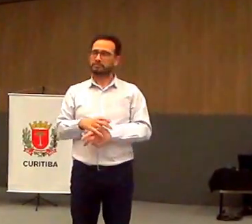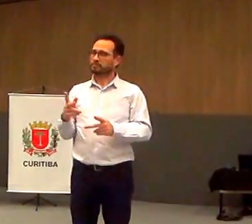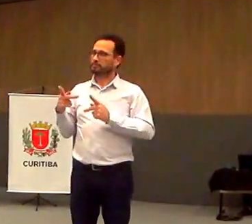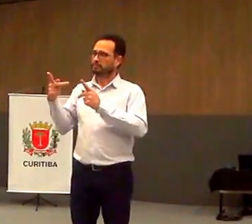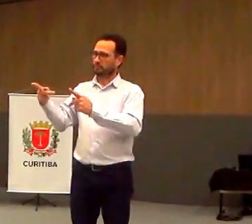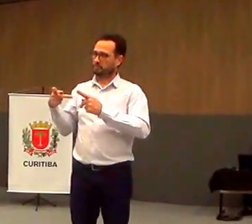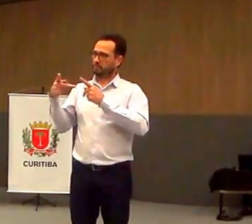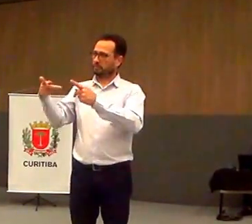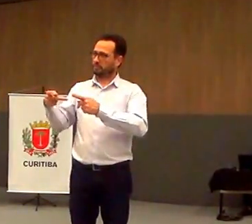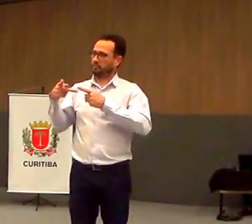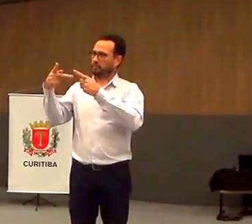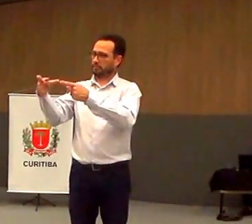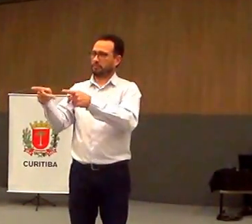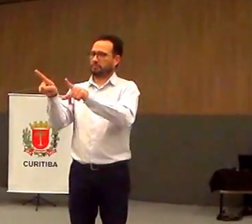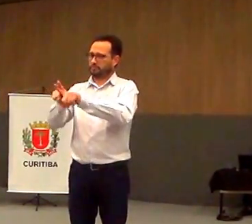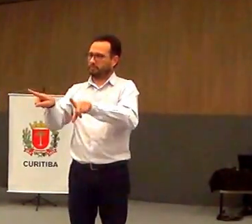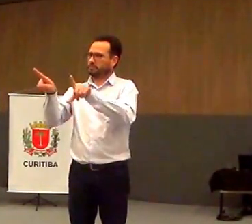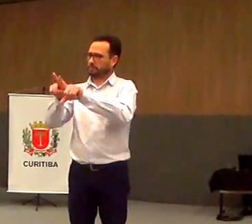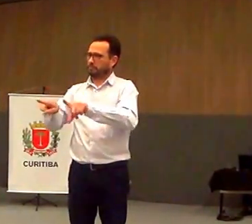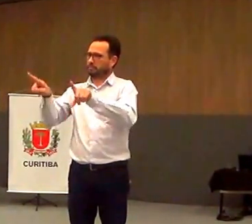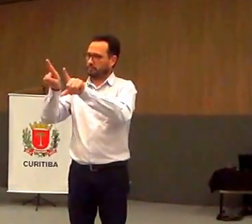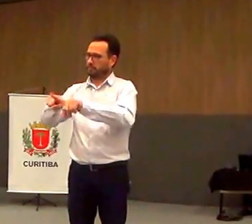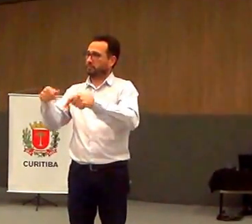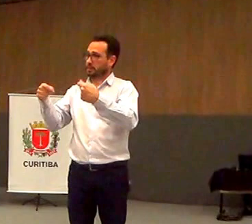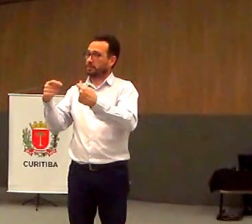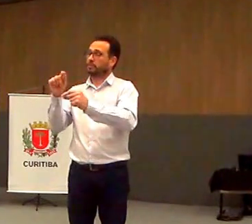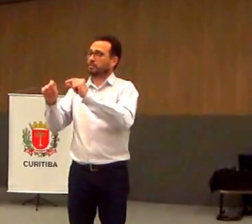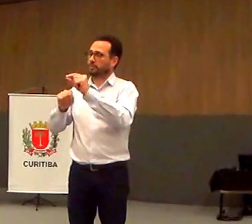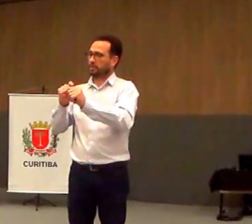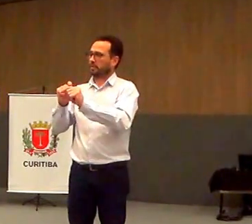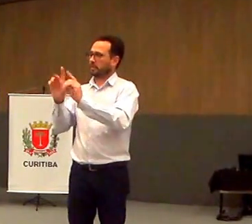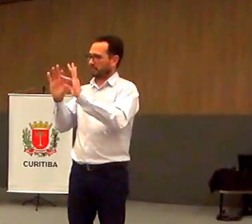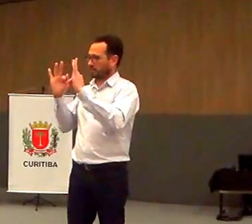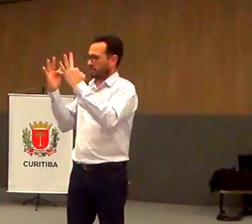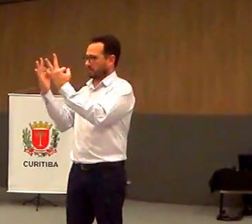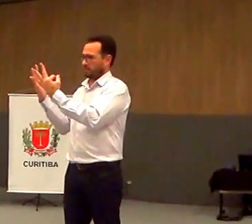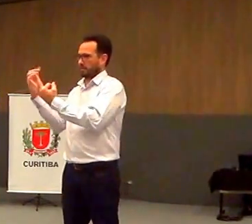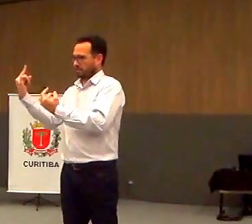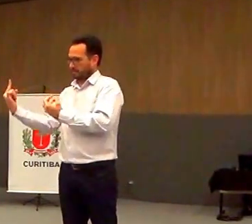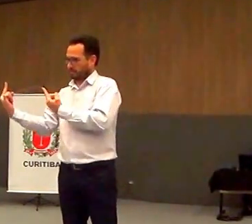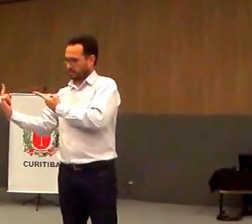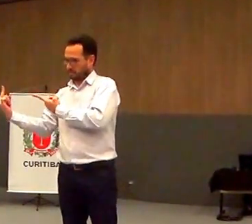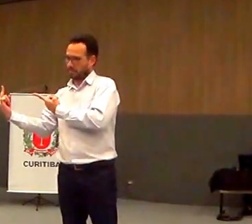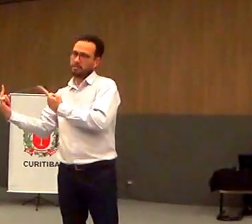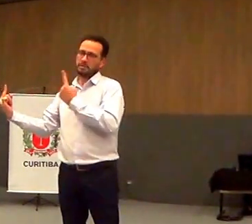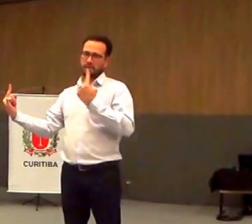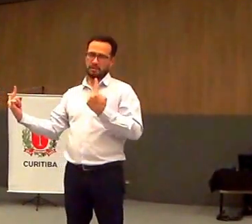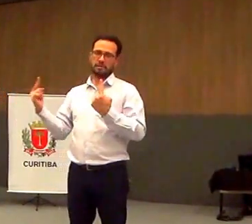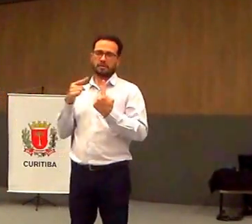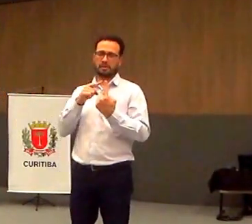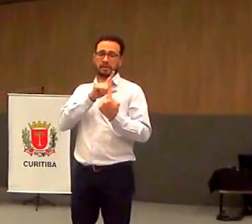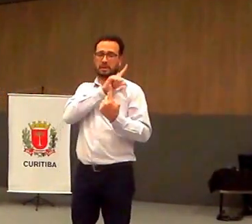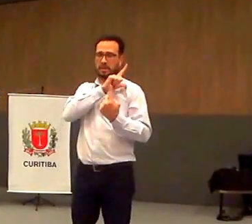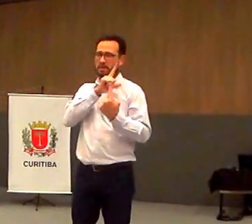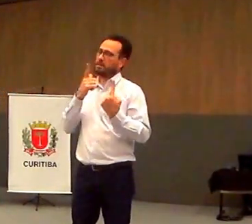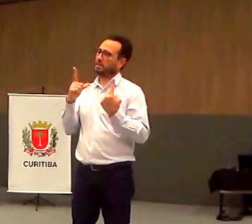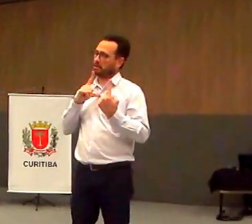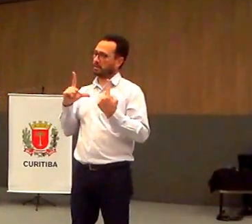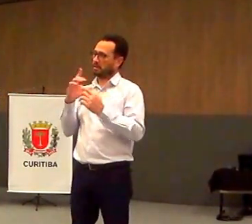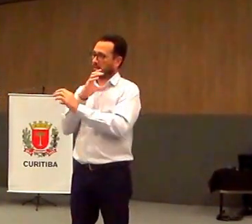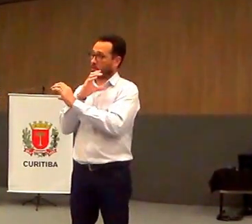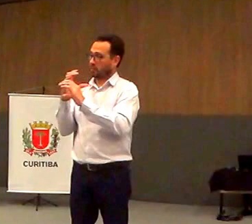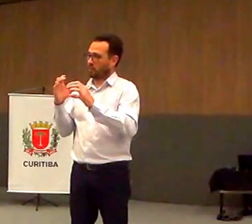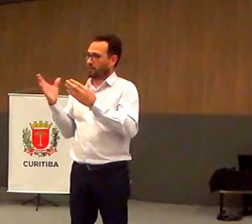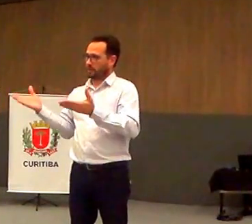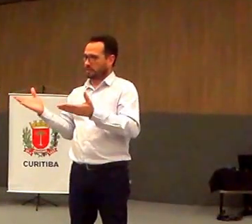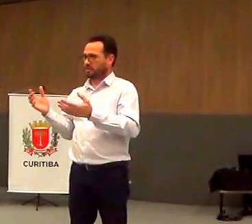numa atmosfera de confiança entre o líder, ou seja, uma familiaridade, né, entre aquela pessoa que está visitando ali. Com isso, cria-se um